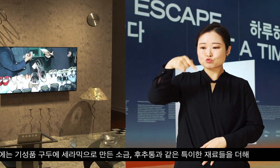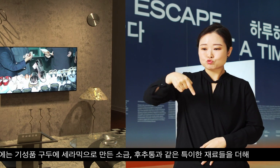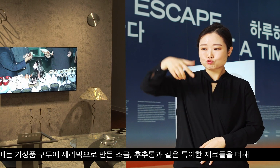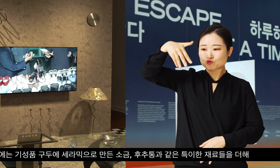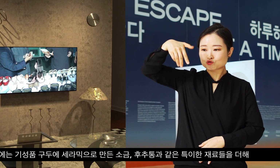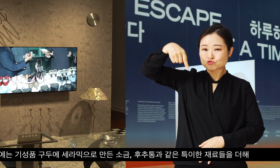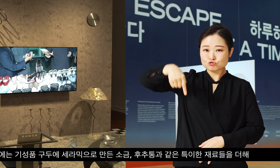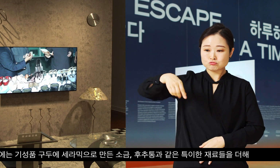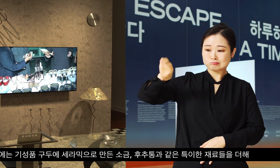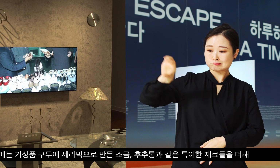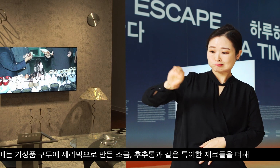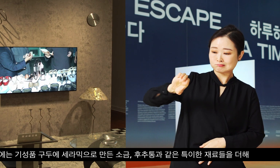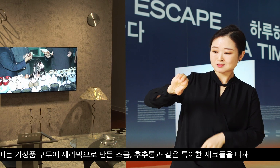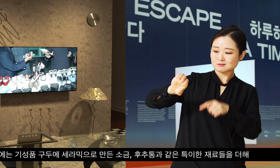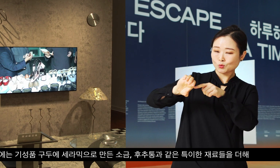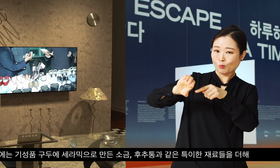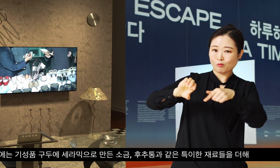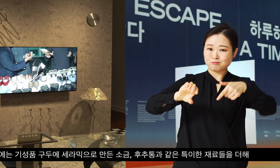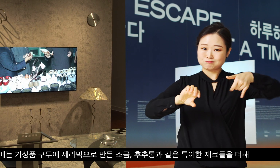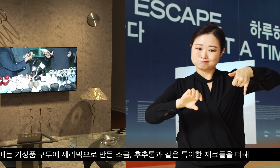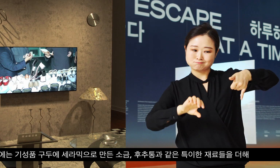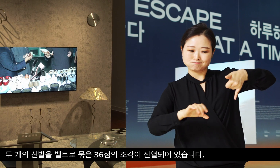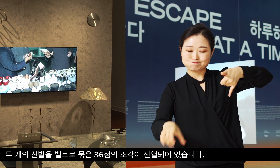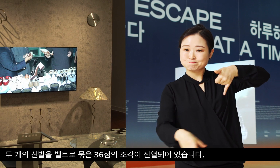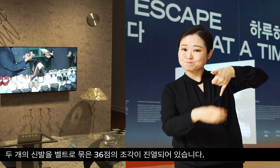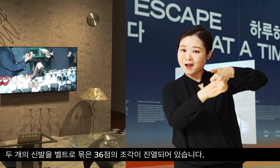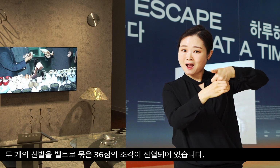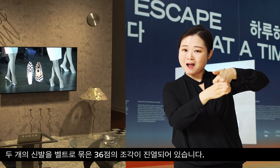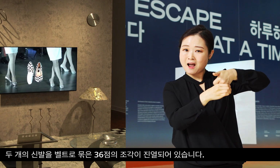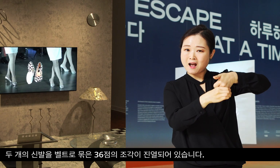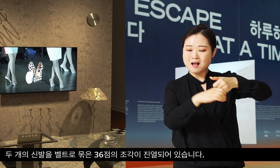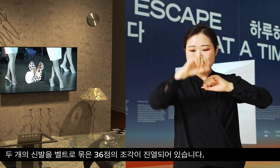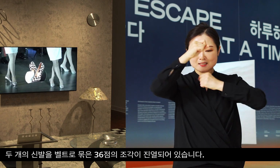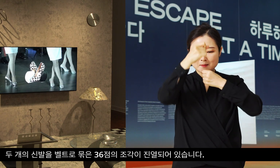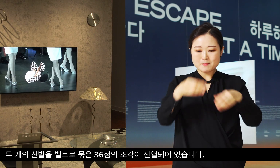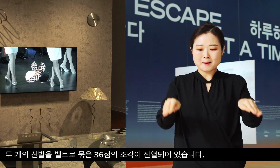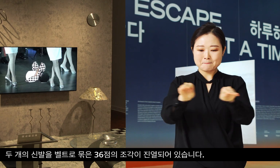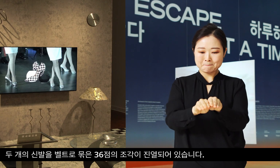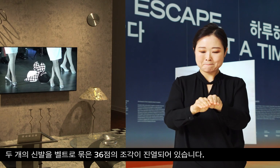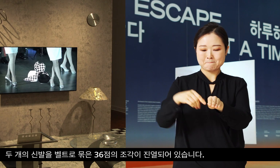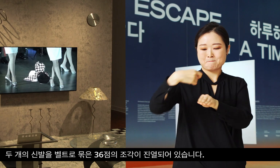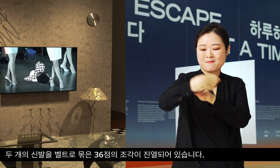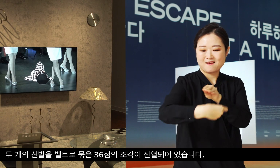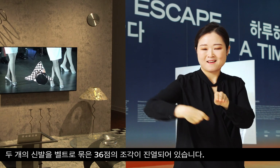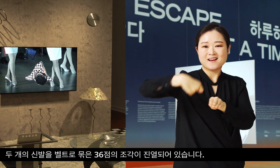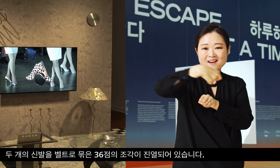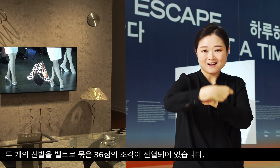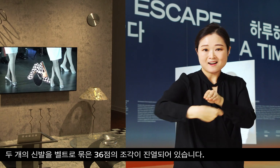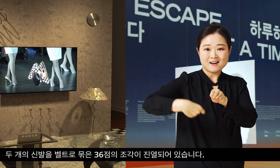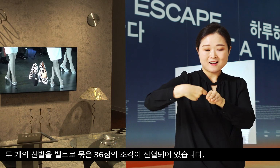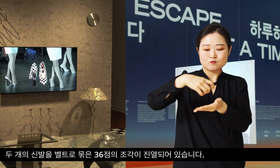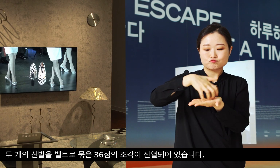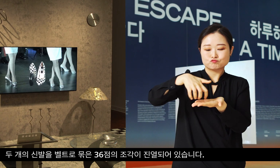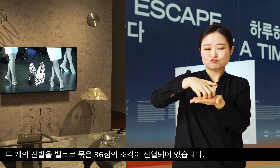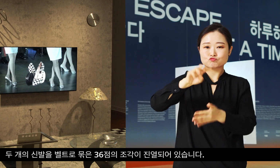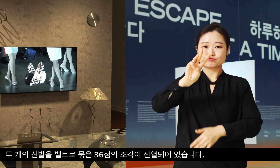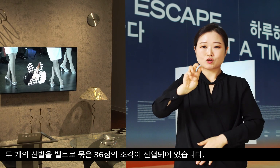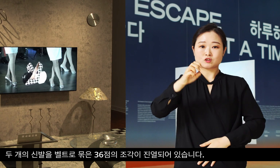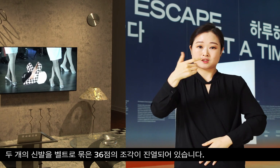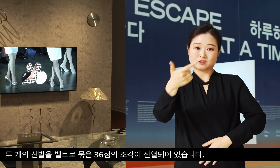특이한 재료들을 더해 두 개의 신발을 벨트로 묶은 36점의 조각이 진열되어